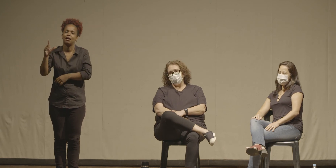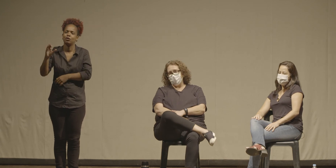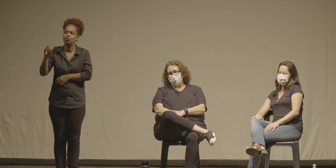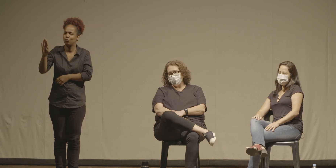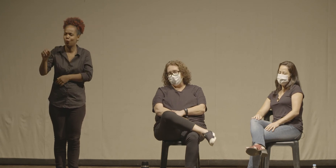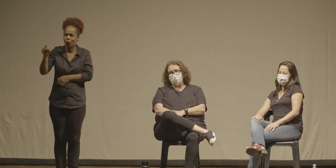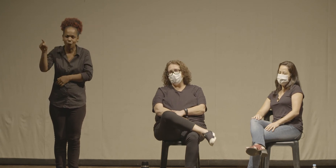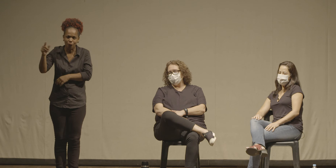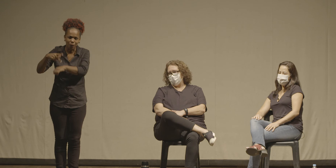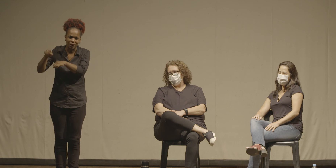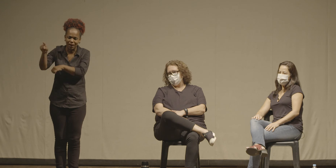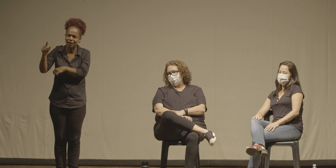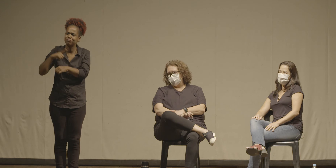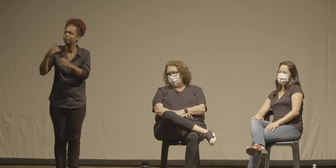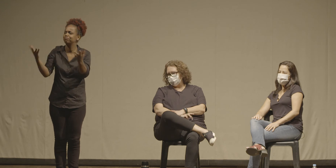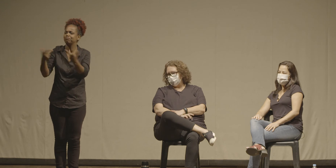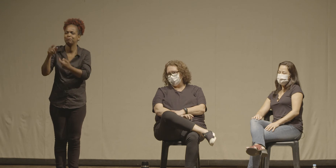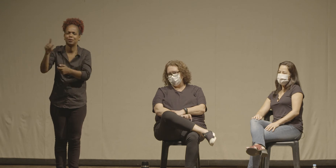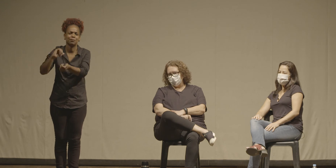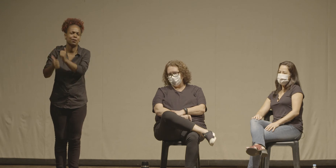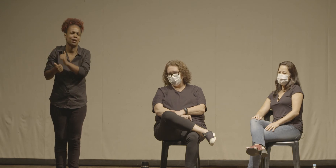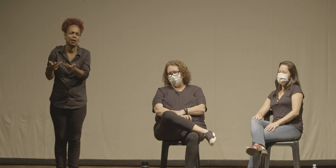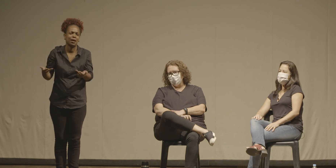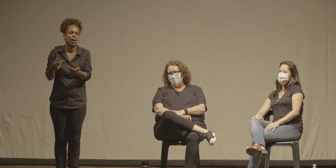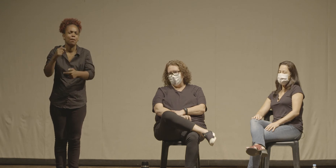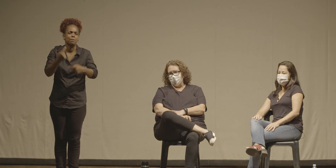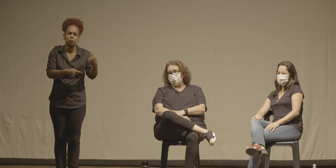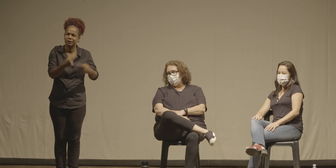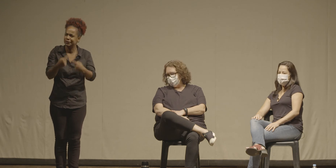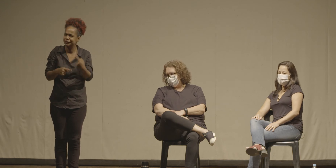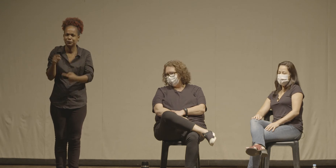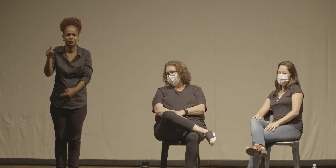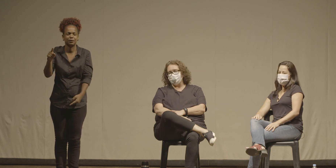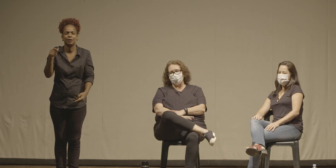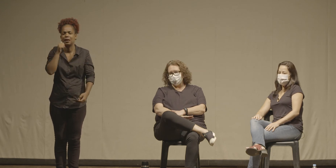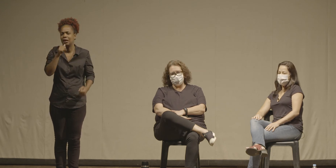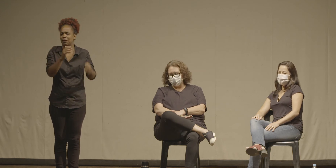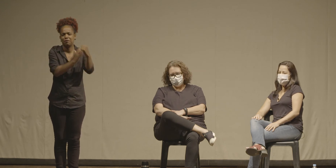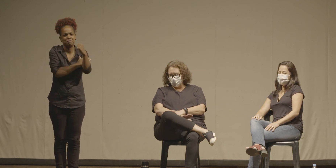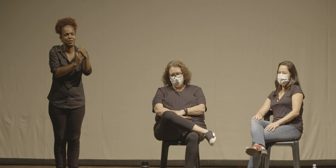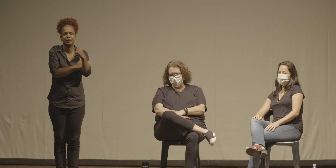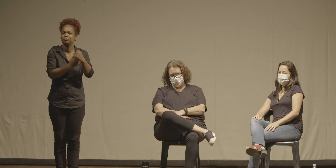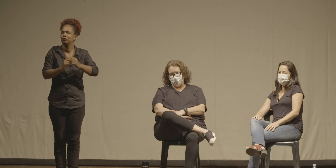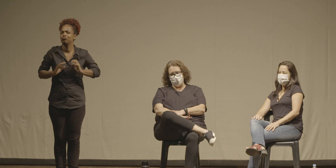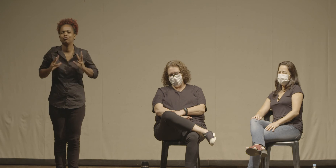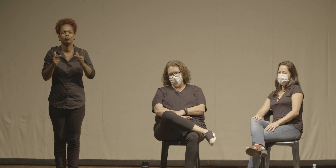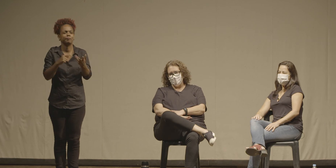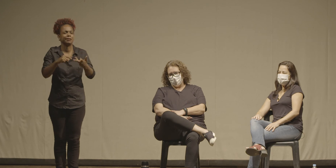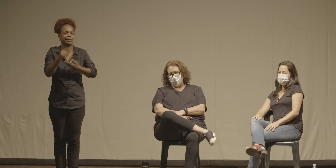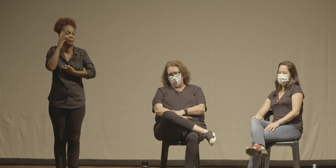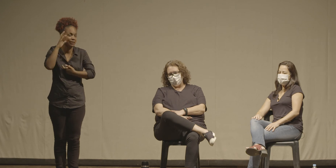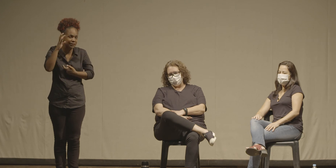foi um feito esportivo, político, feminista, foi tudo assim, porque